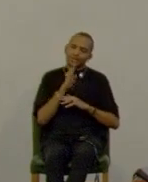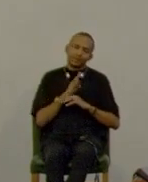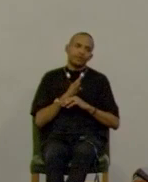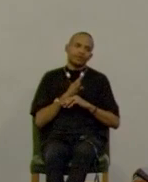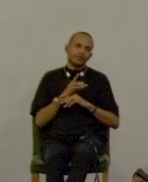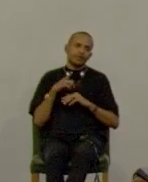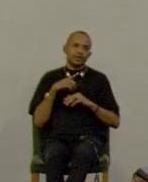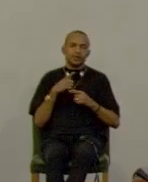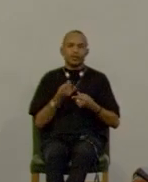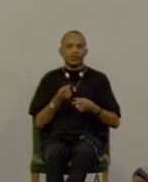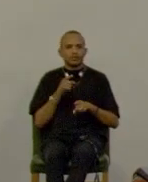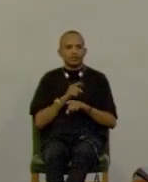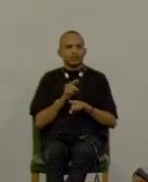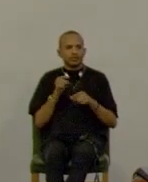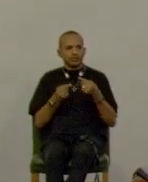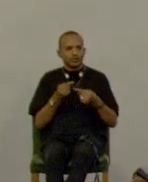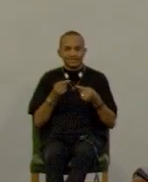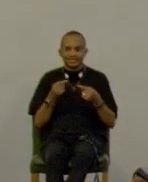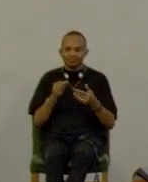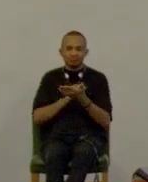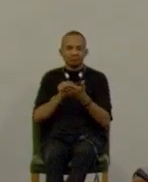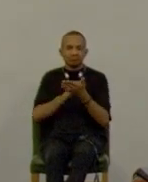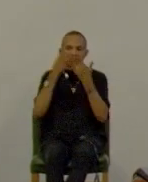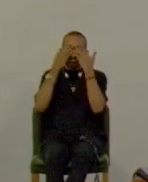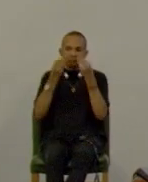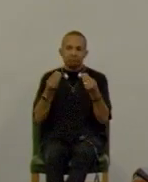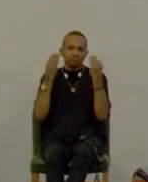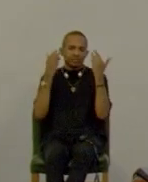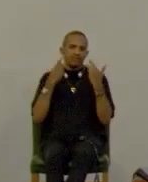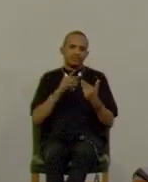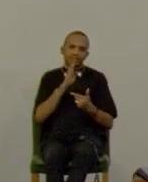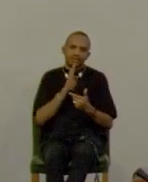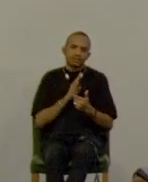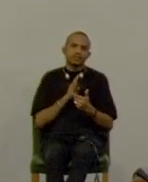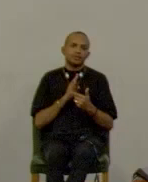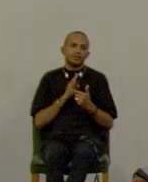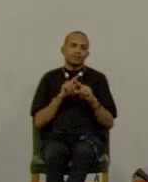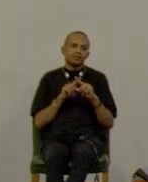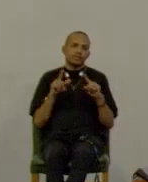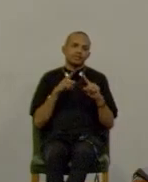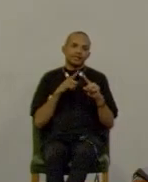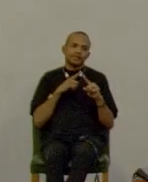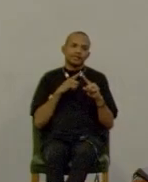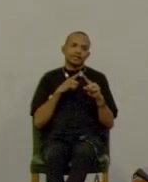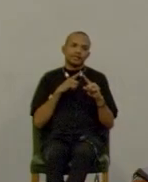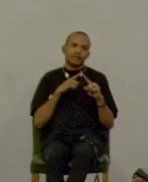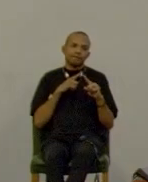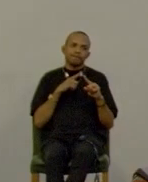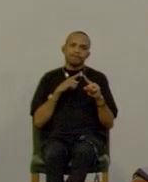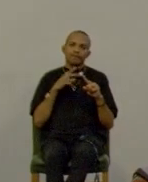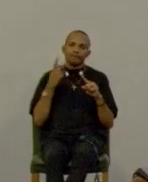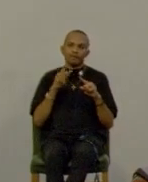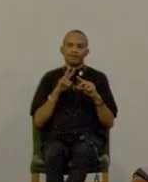tem, pelo contrário, uma política de esquecimento muito forte no Brasil, mas que existe, né? Então, quando você